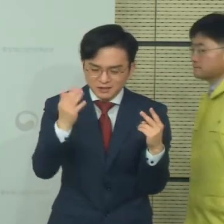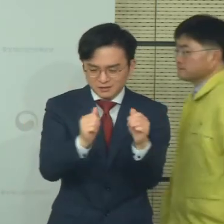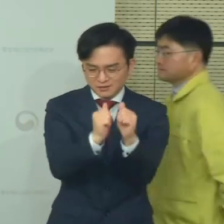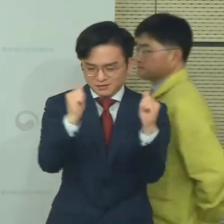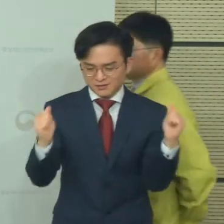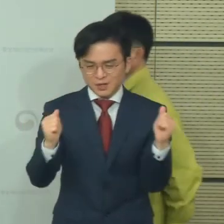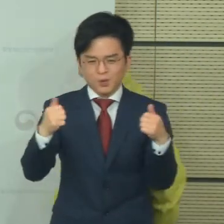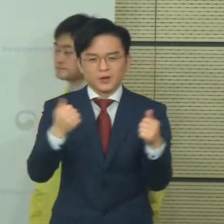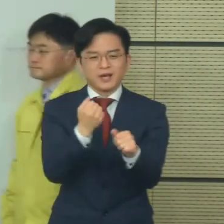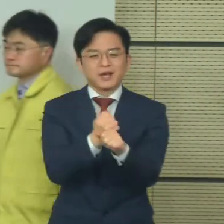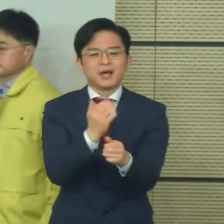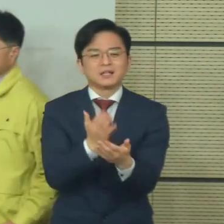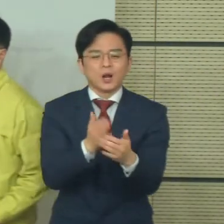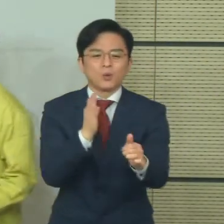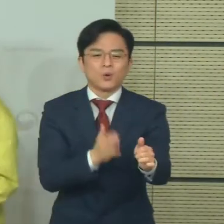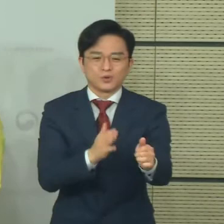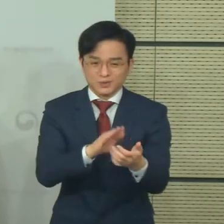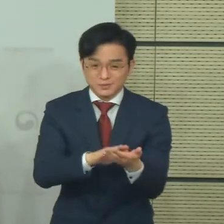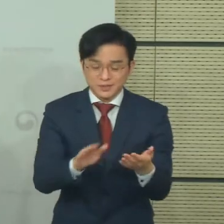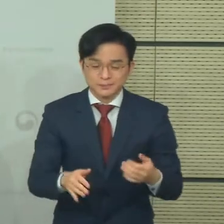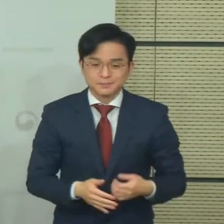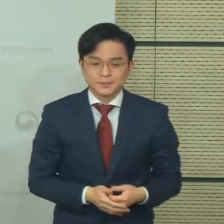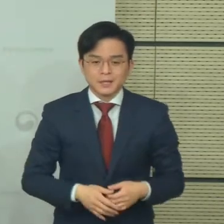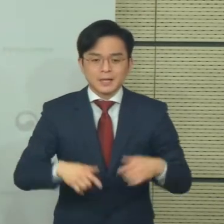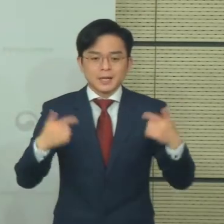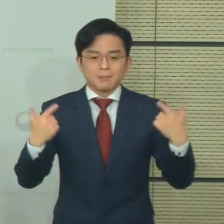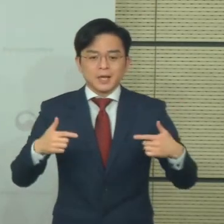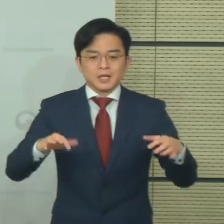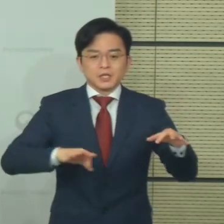네, 매일경제 김현주 기자님 두 번째 질의입니다.